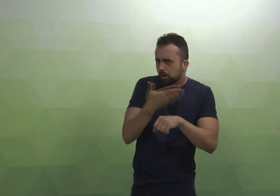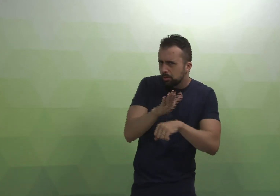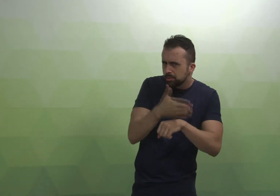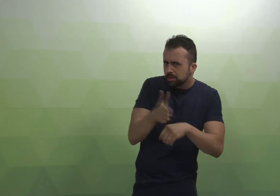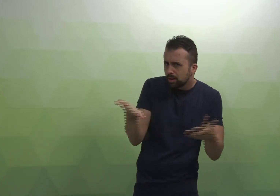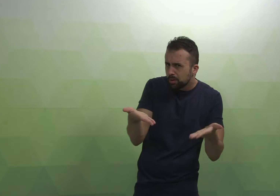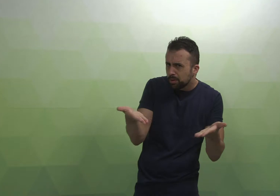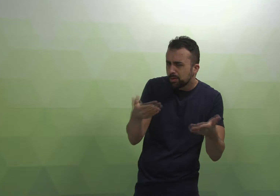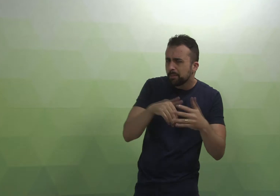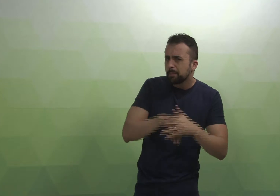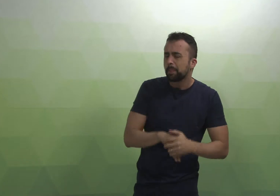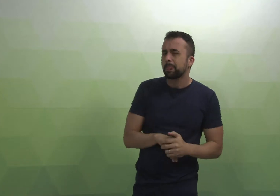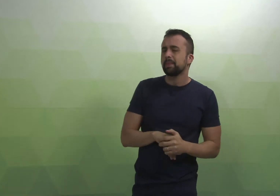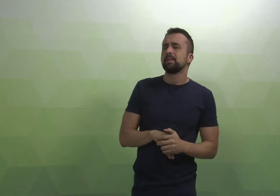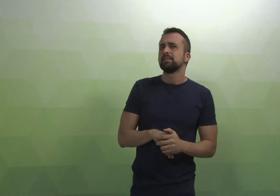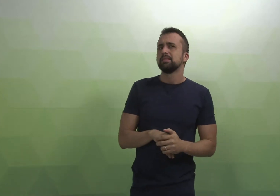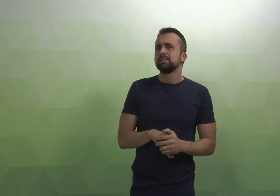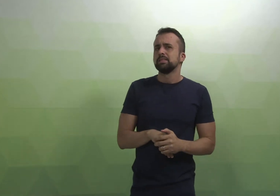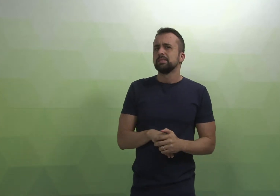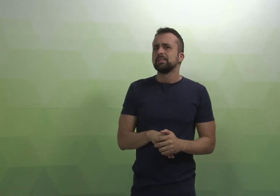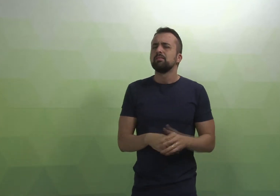Vamos praticar? Como vocês reagiriam às imagens?